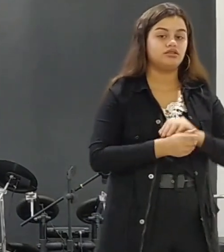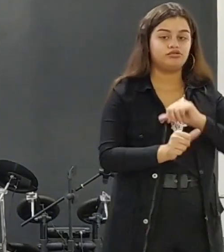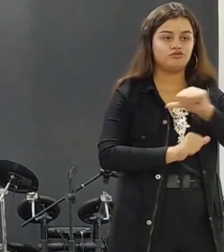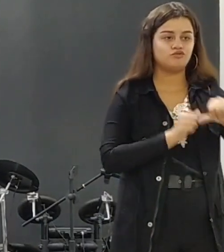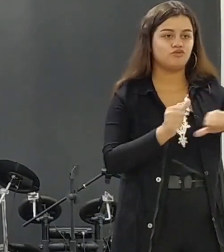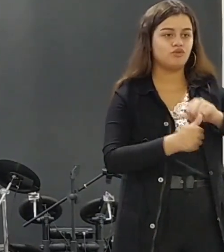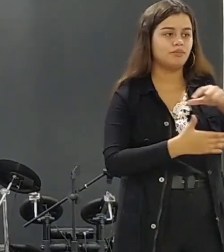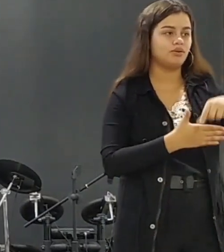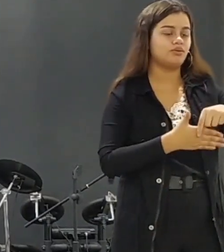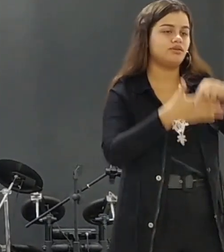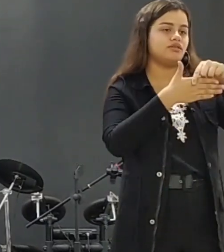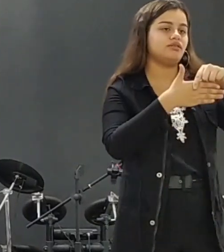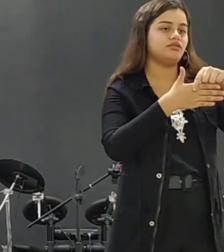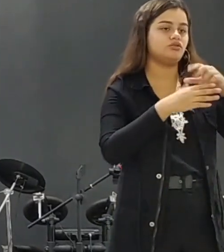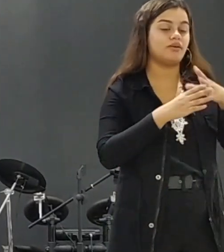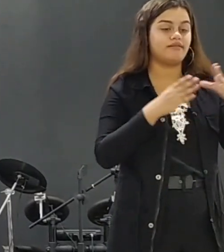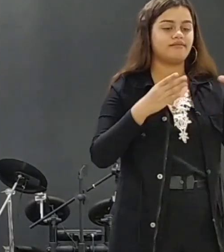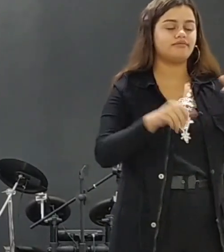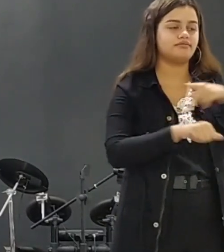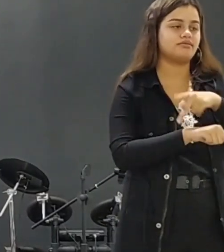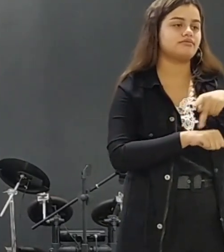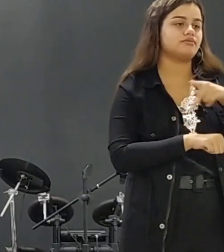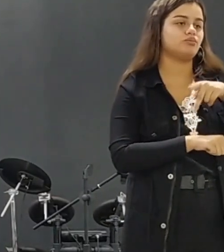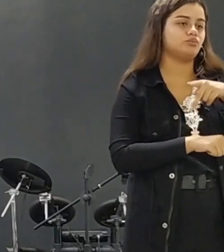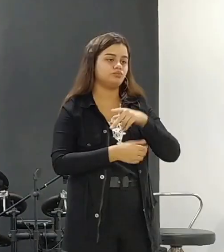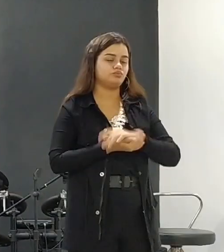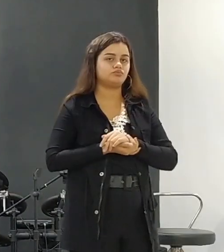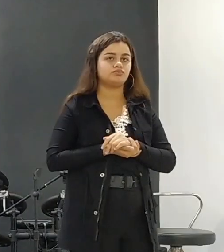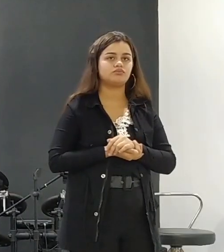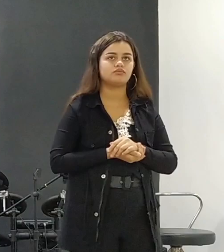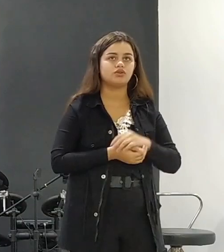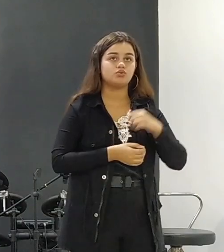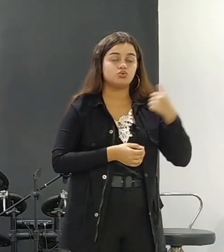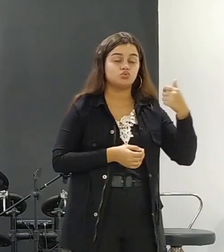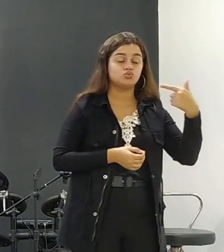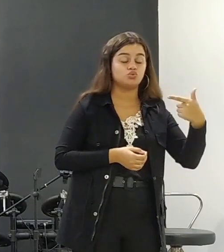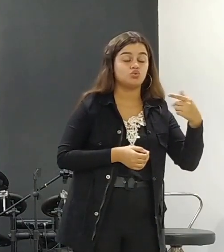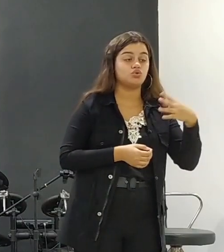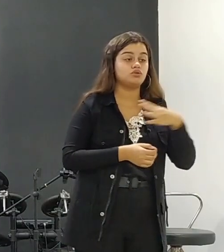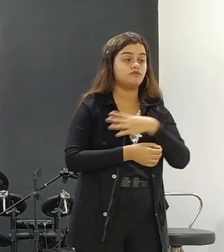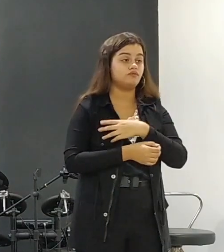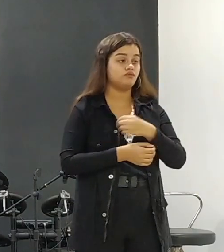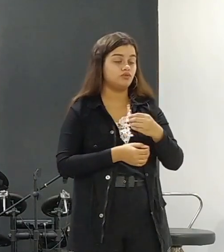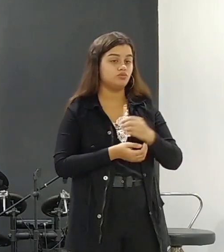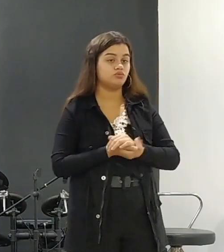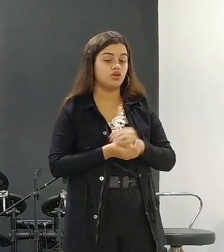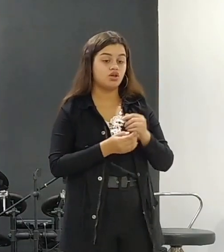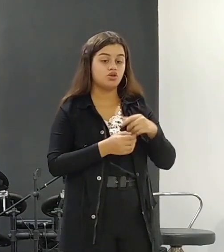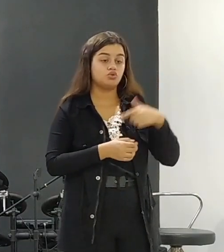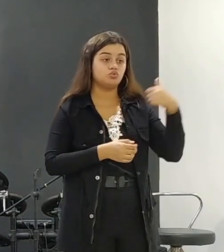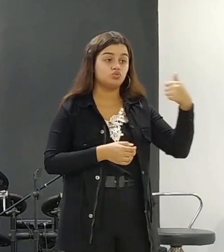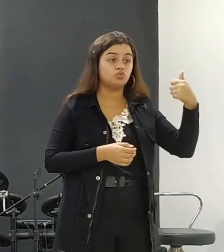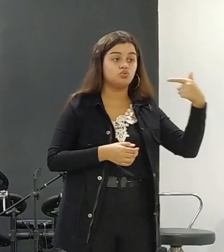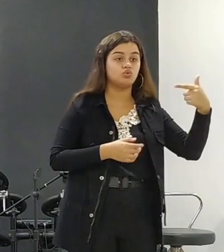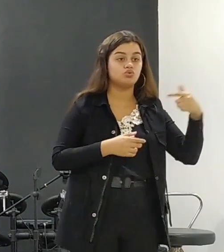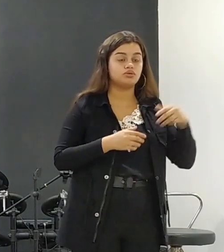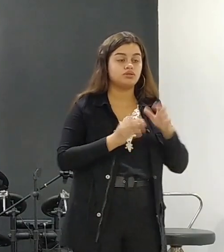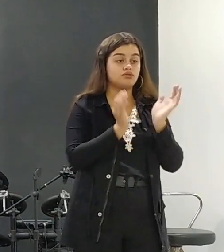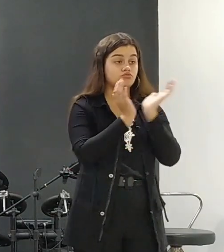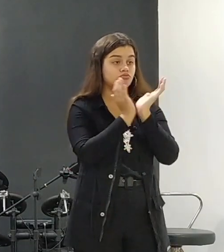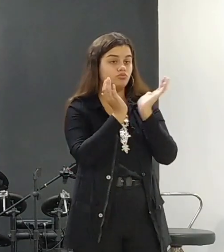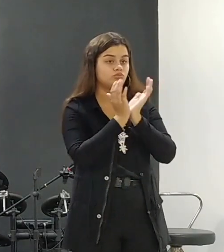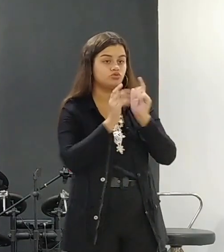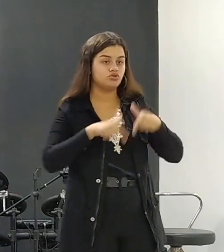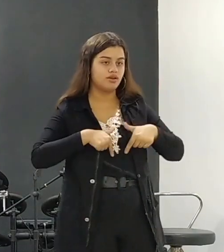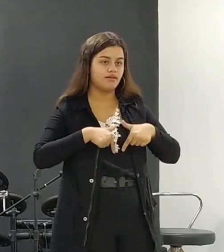o líder de uma grande nação. Os seus filhos, seus 12 filhos, se tornam as 12 tribos de Israel, e